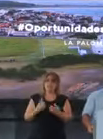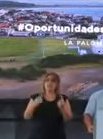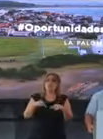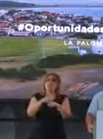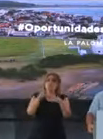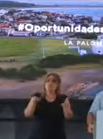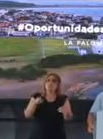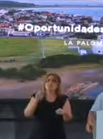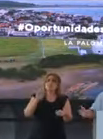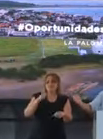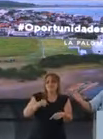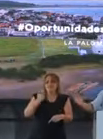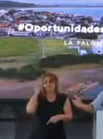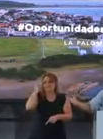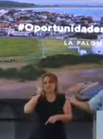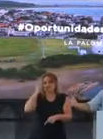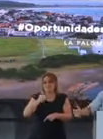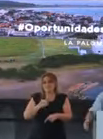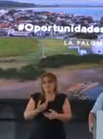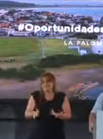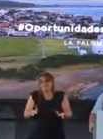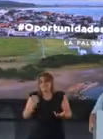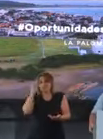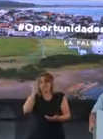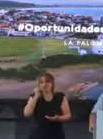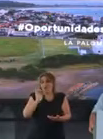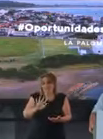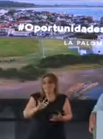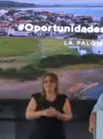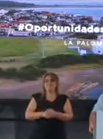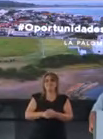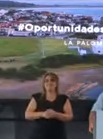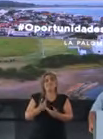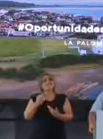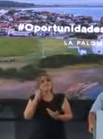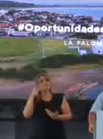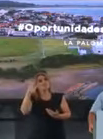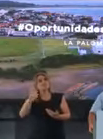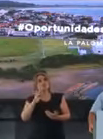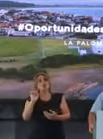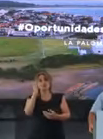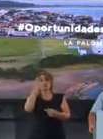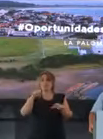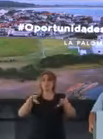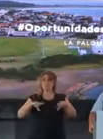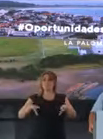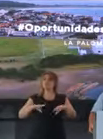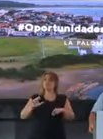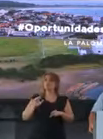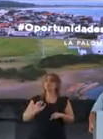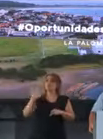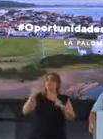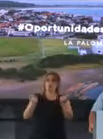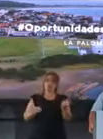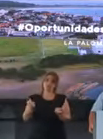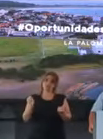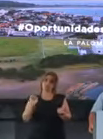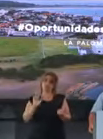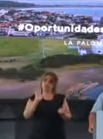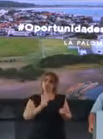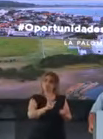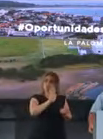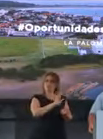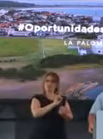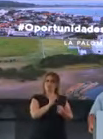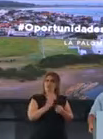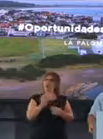¿Sabes lo que yo sueño? Uno sueña con esto. Yo sueño primero que los ministros anden en su auto. Y